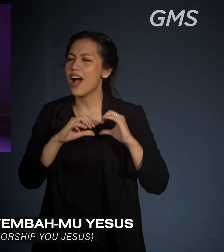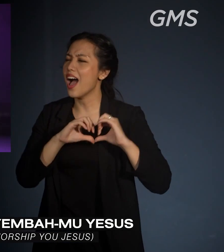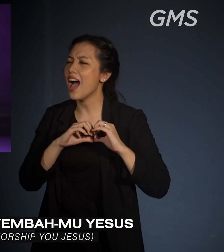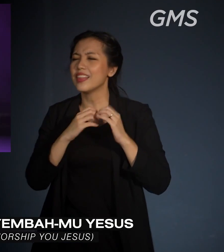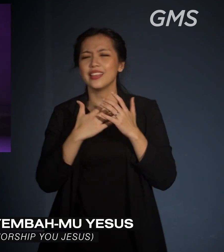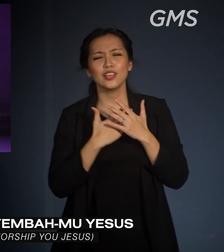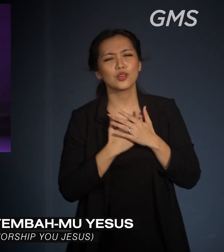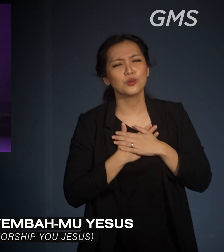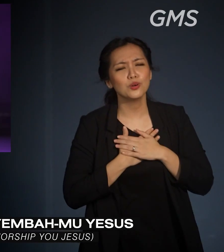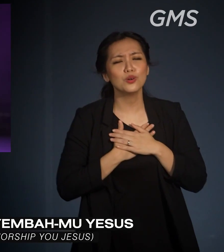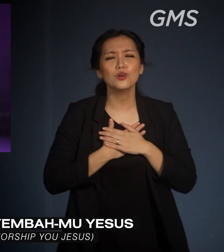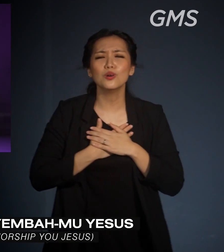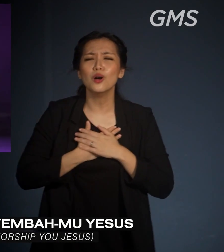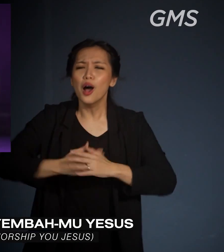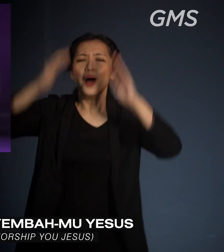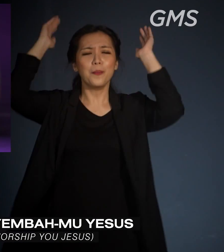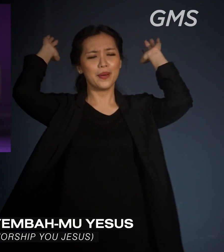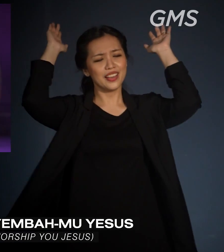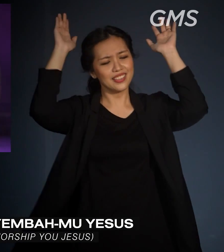Segenap hatiku